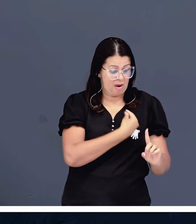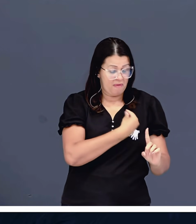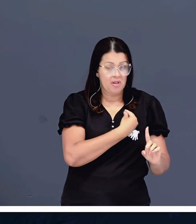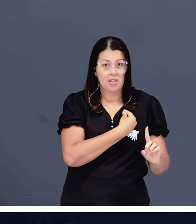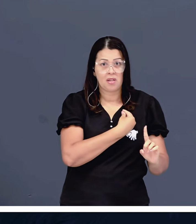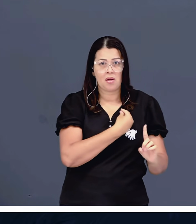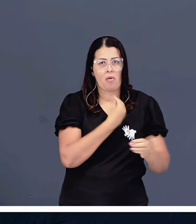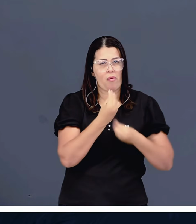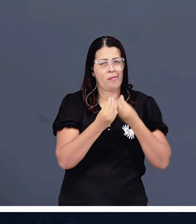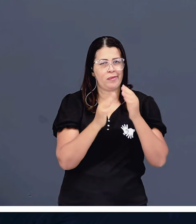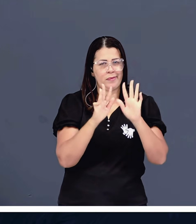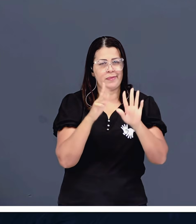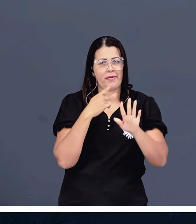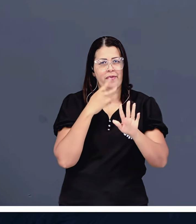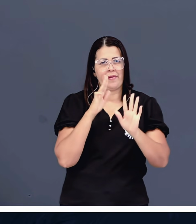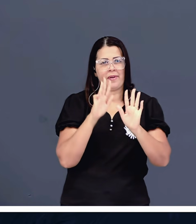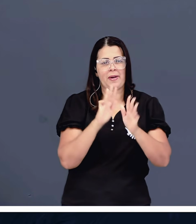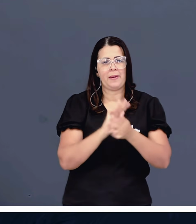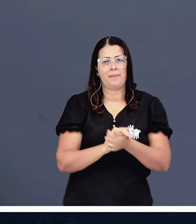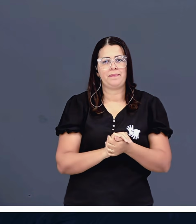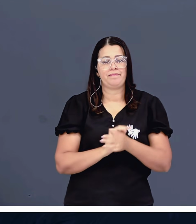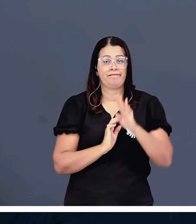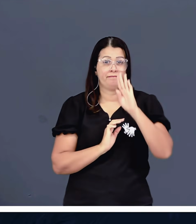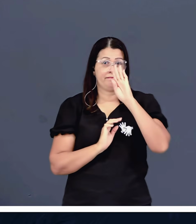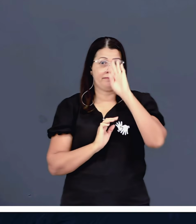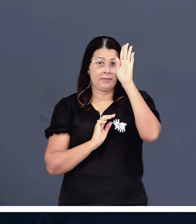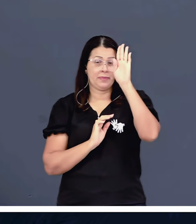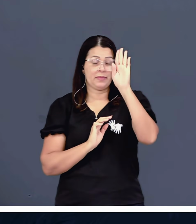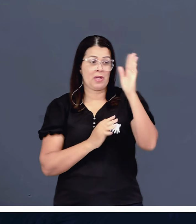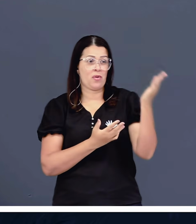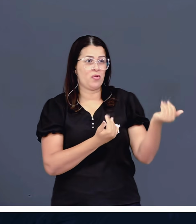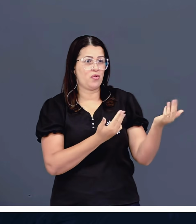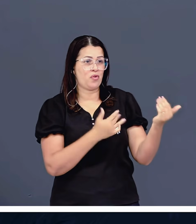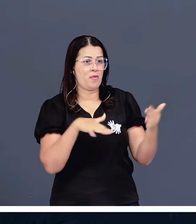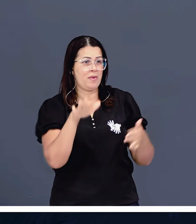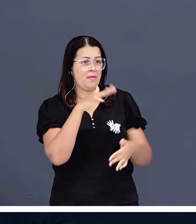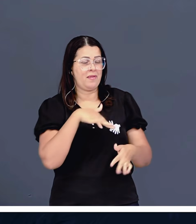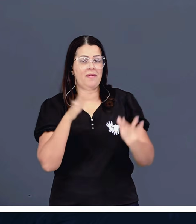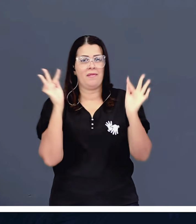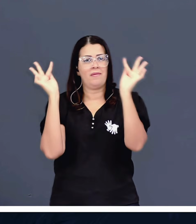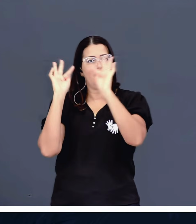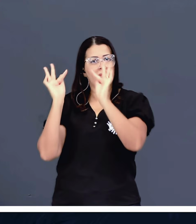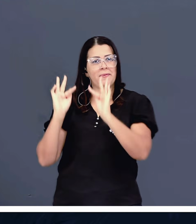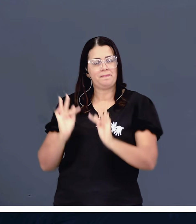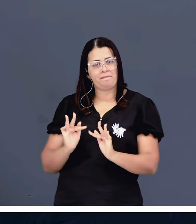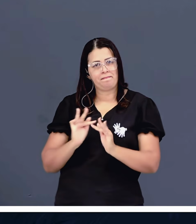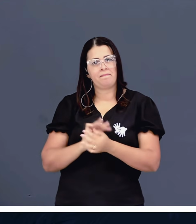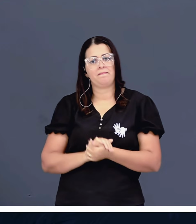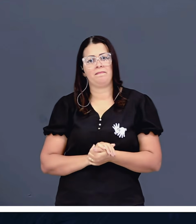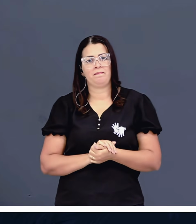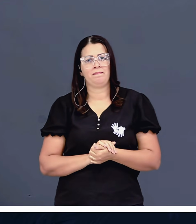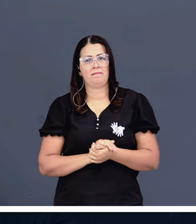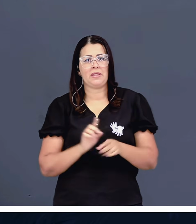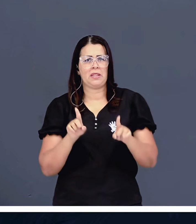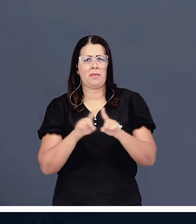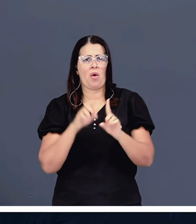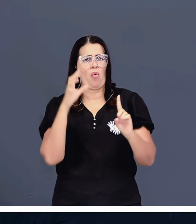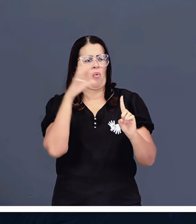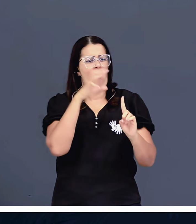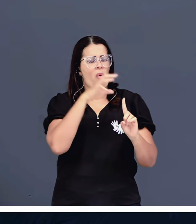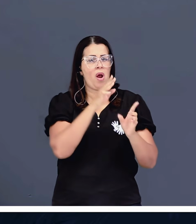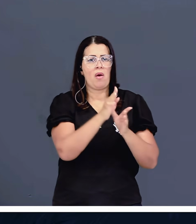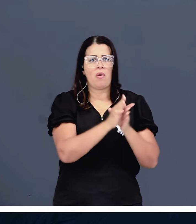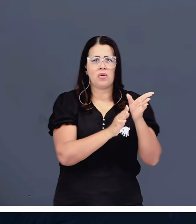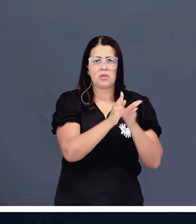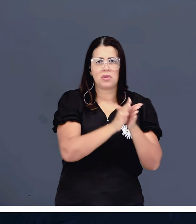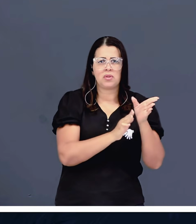Então deixa eu te dizer, principalmente para os jovens, felicidade, influência e